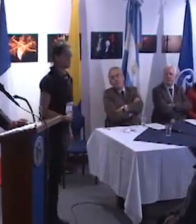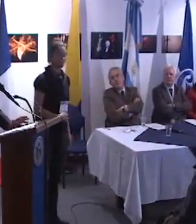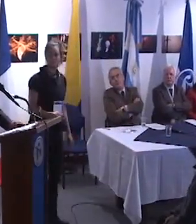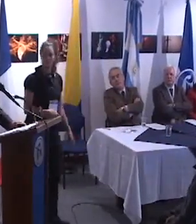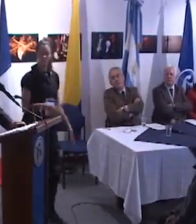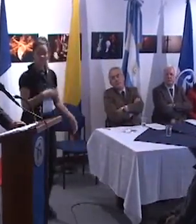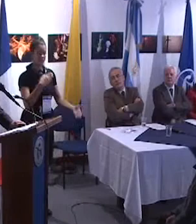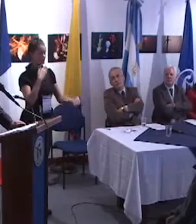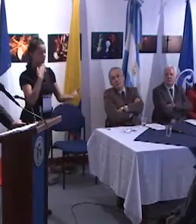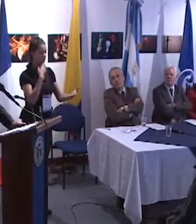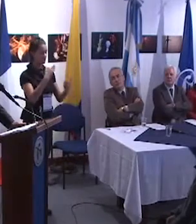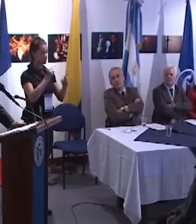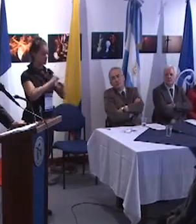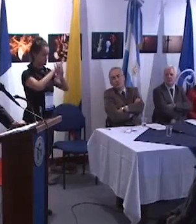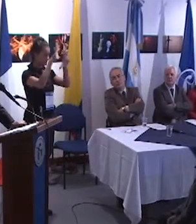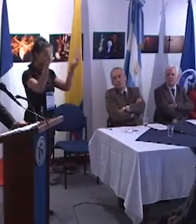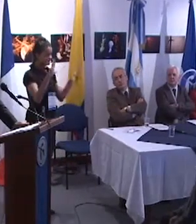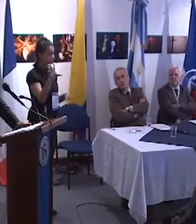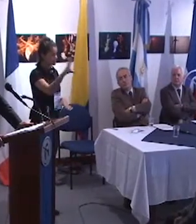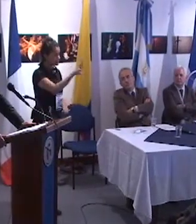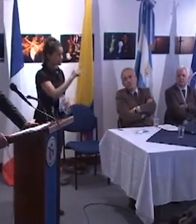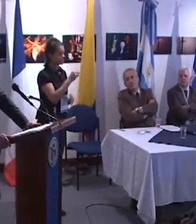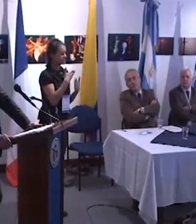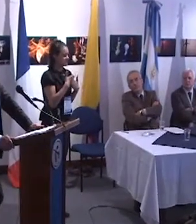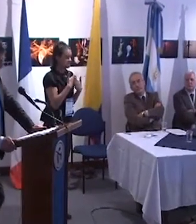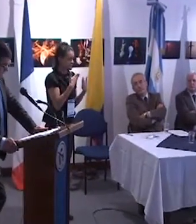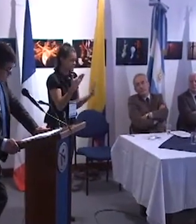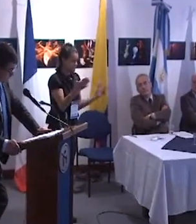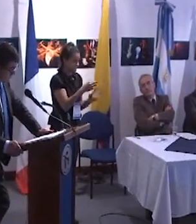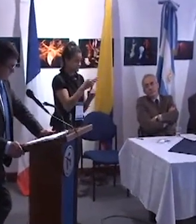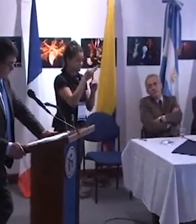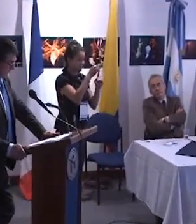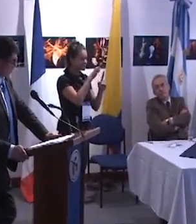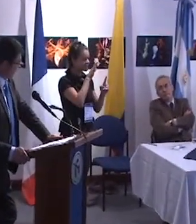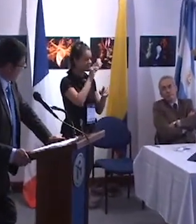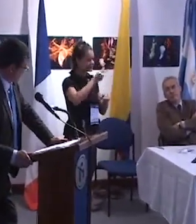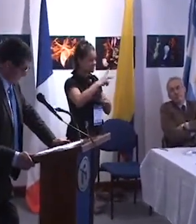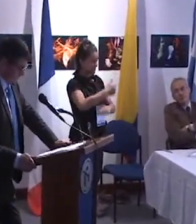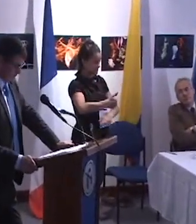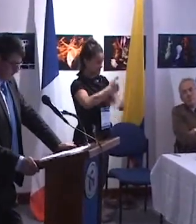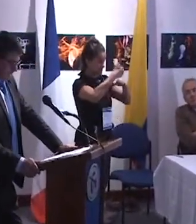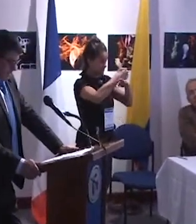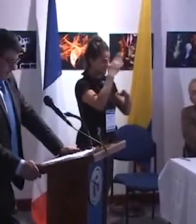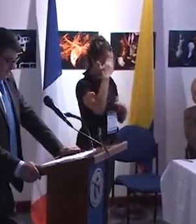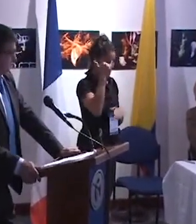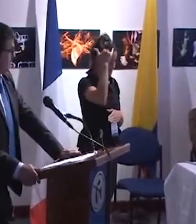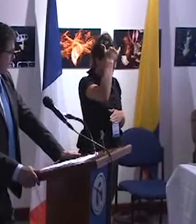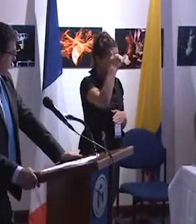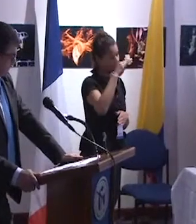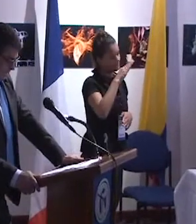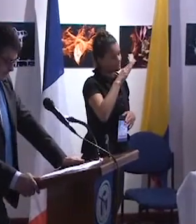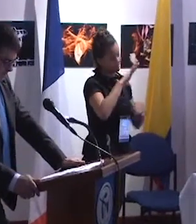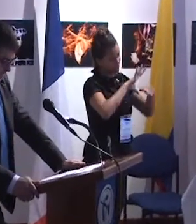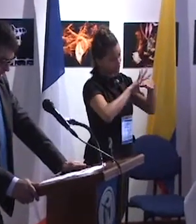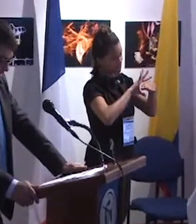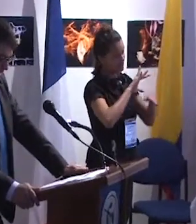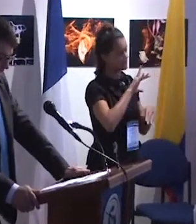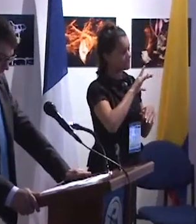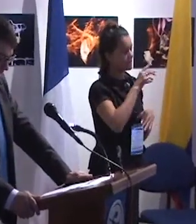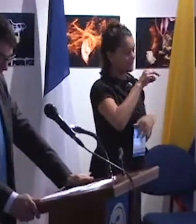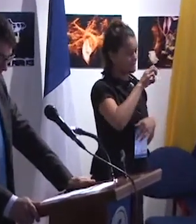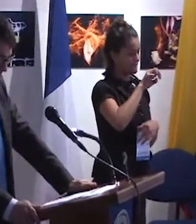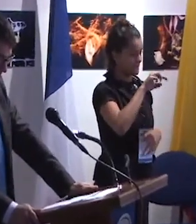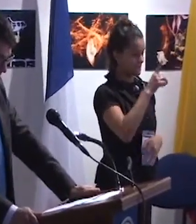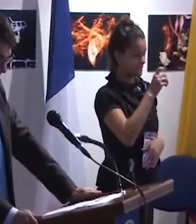Un saludo especial al vicerector académico, el señor y el doctor Mendoza. También un saludo bien especial